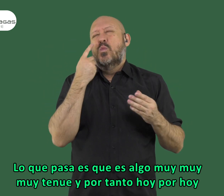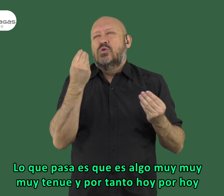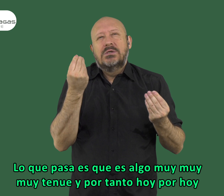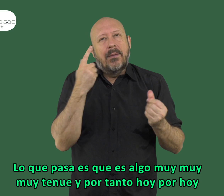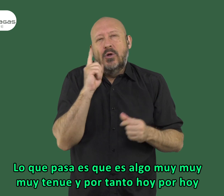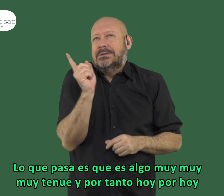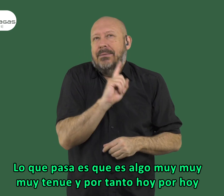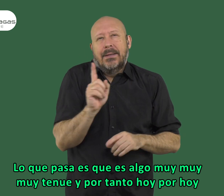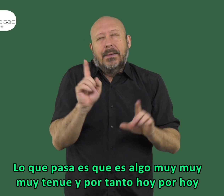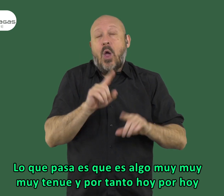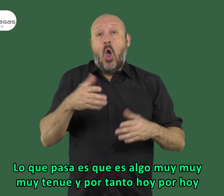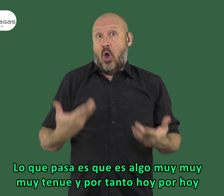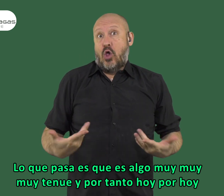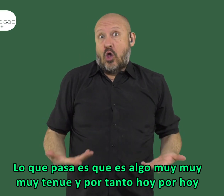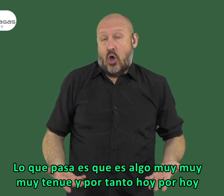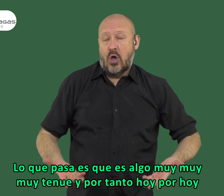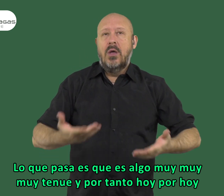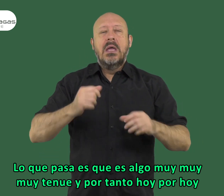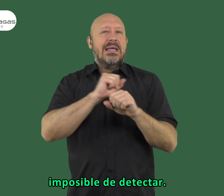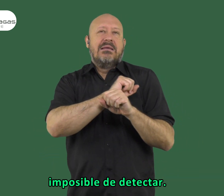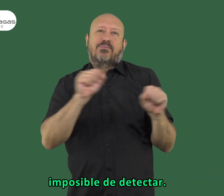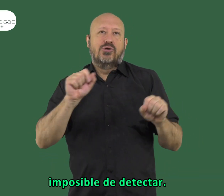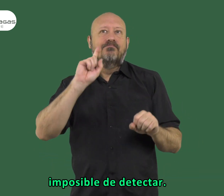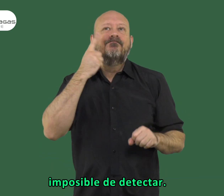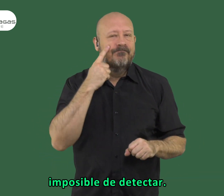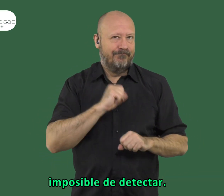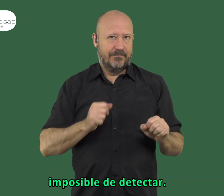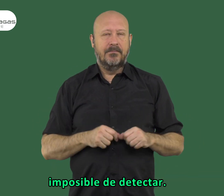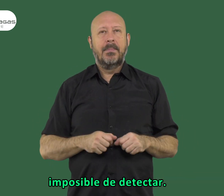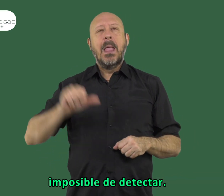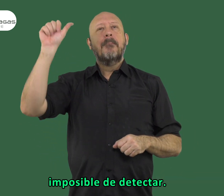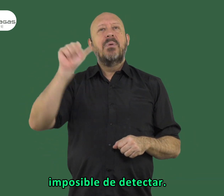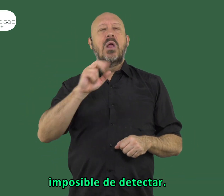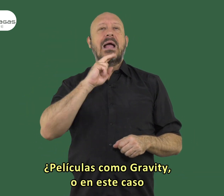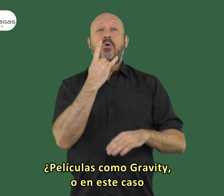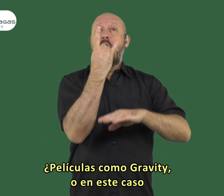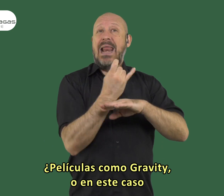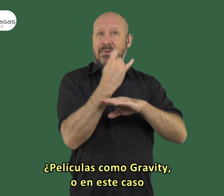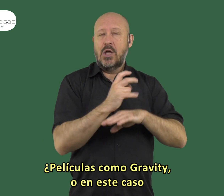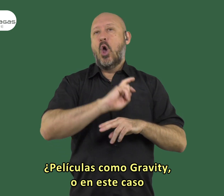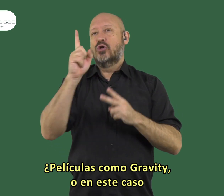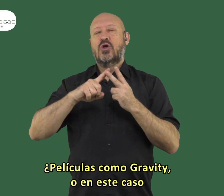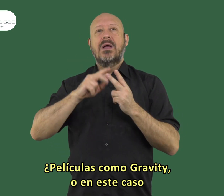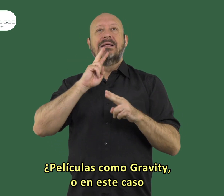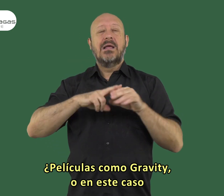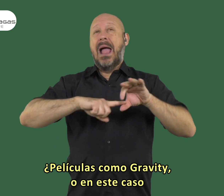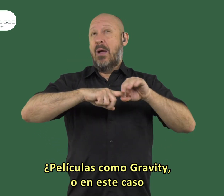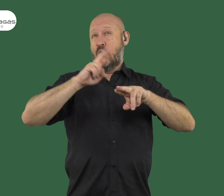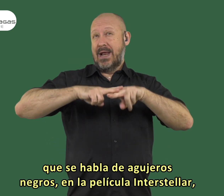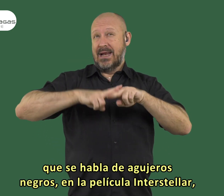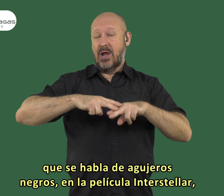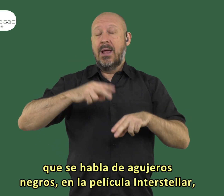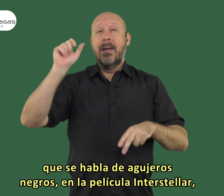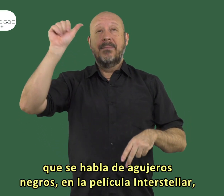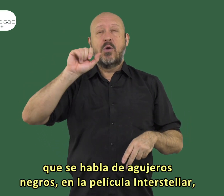muy tenue y, por tanto, hoy por hoy imposible de detectar. Películas como Gravity o, en este caso que se